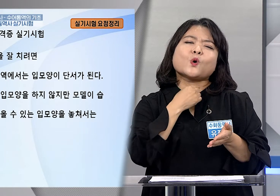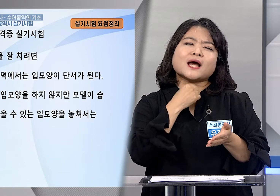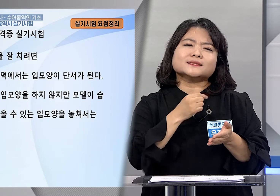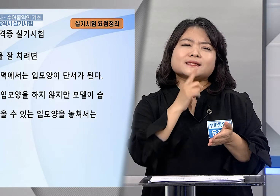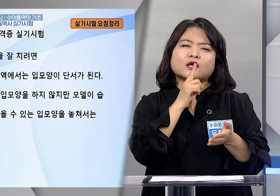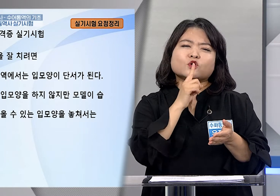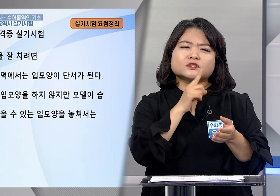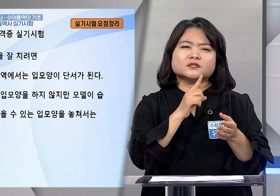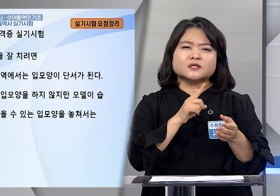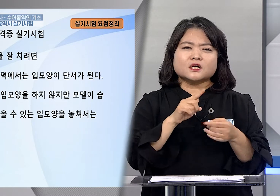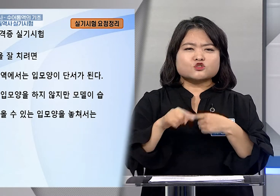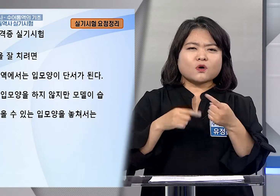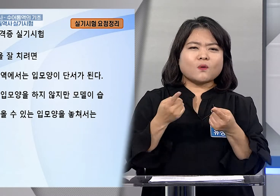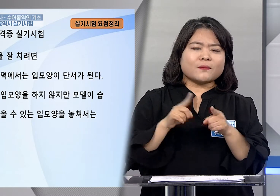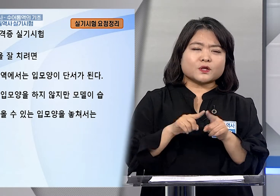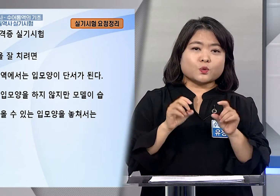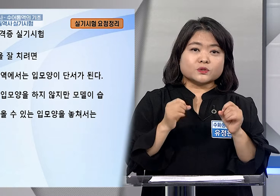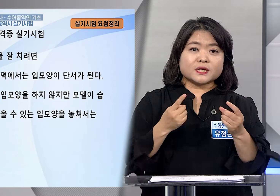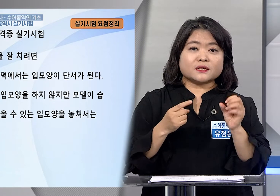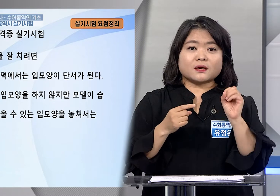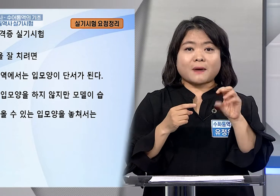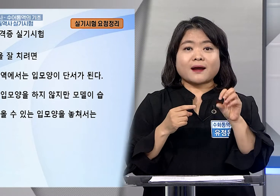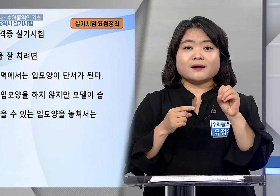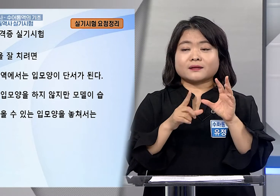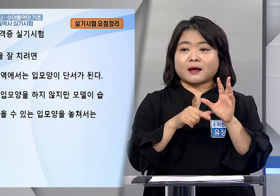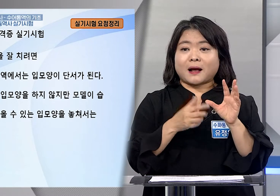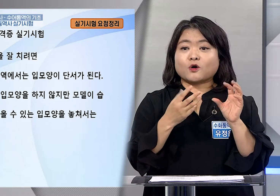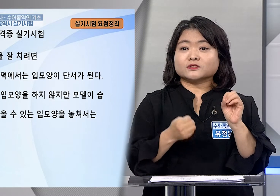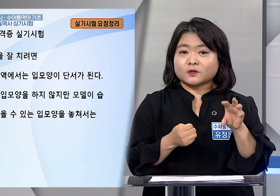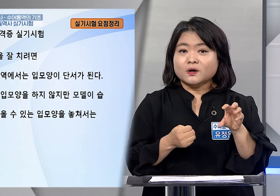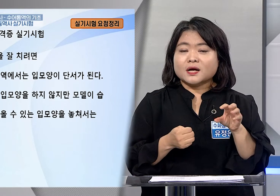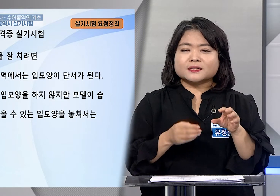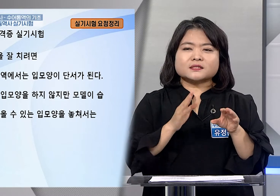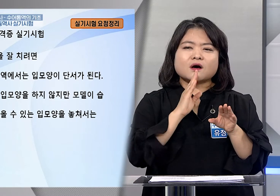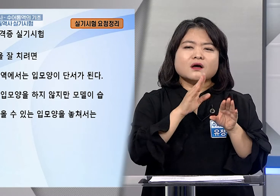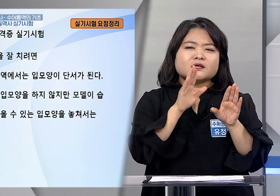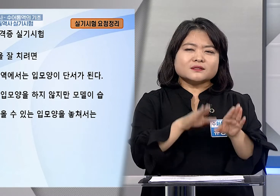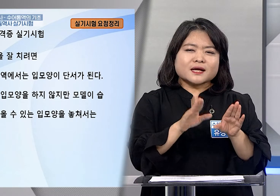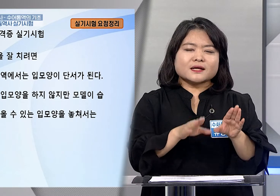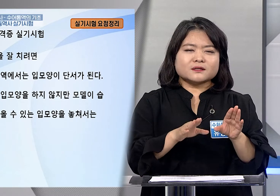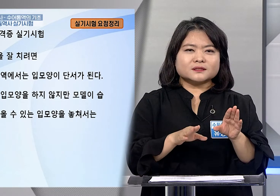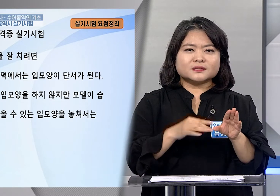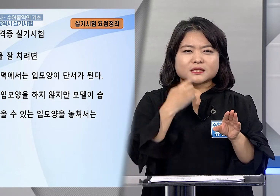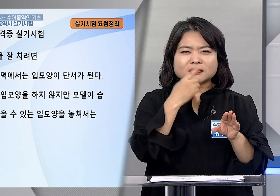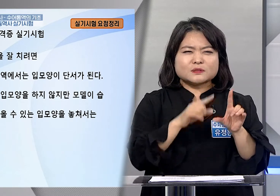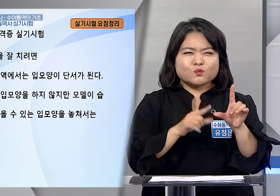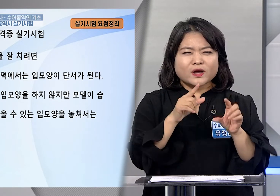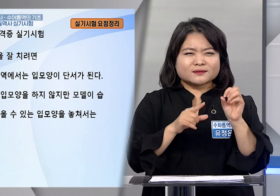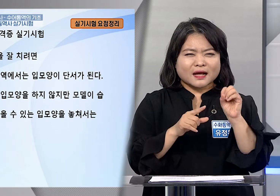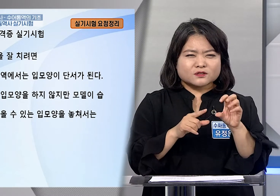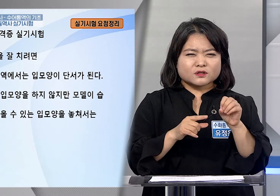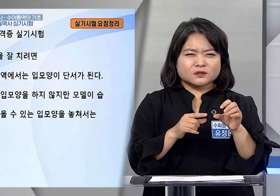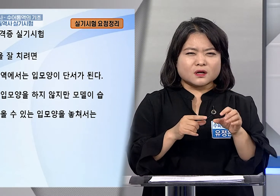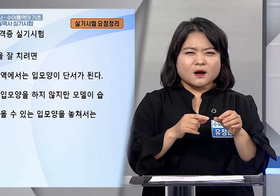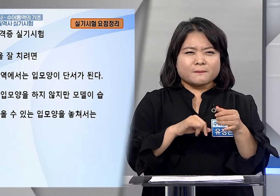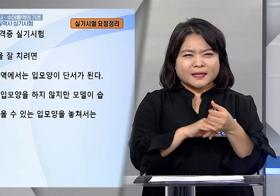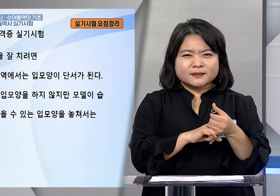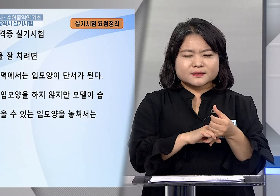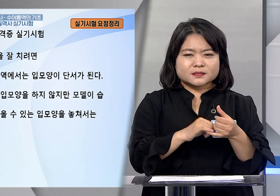선호하는 단어를 수화와 함께 동시에 이렇게 말할 때가 많거든요. 그래서 현장에서는 그 입모양 단서를 반드시